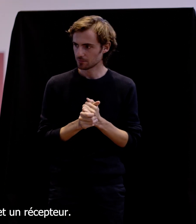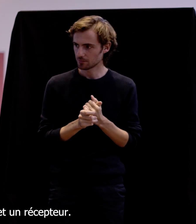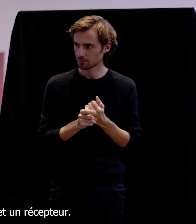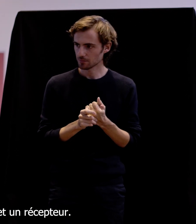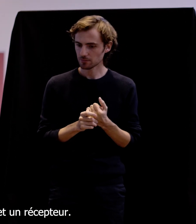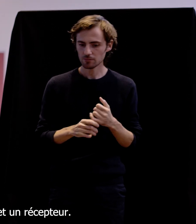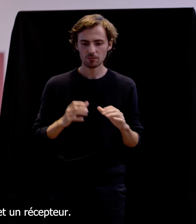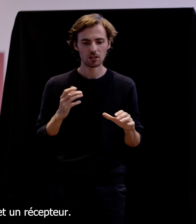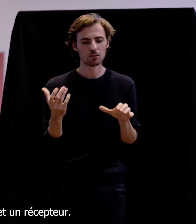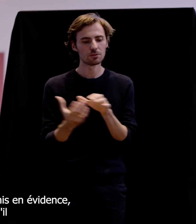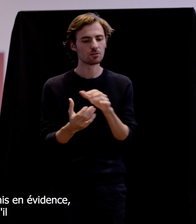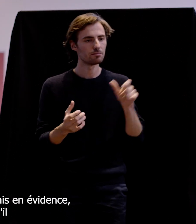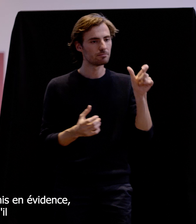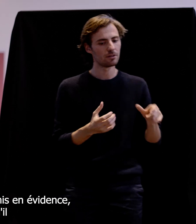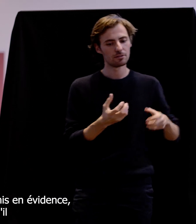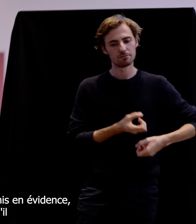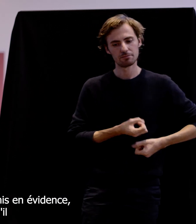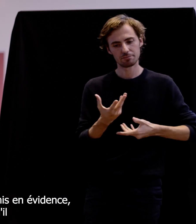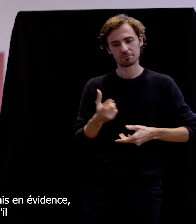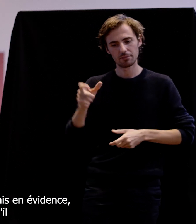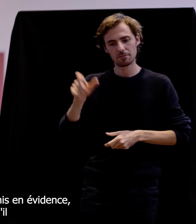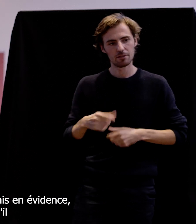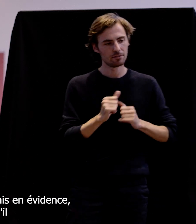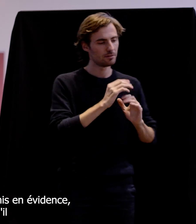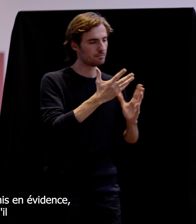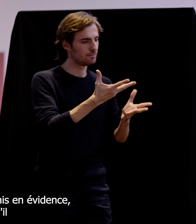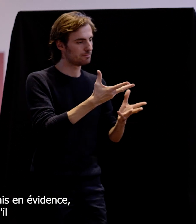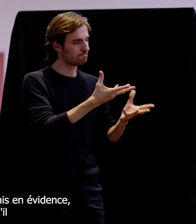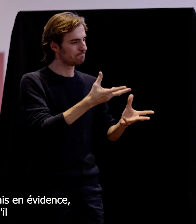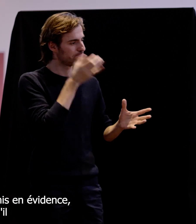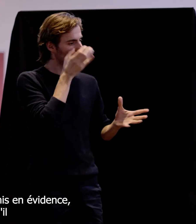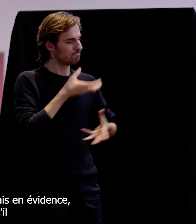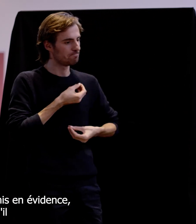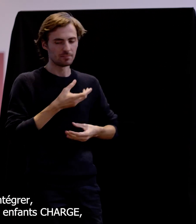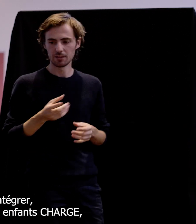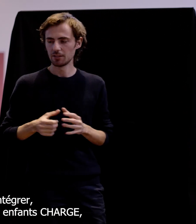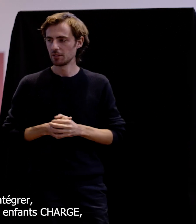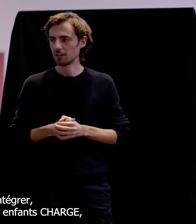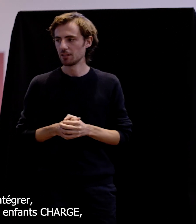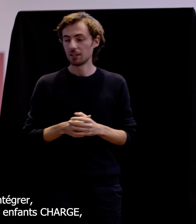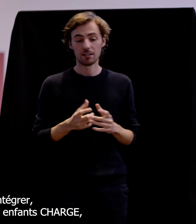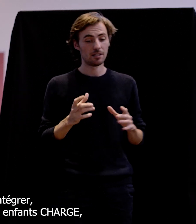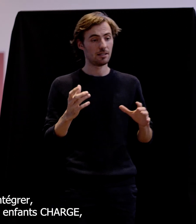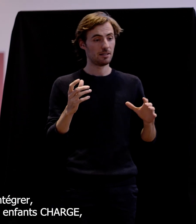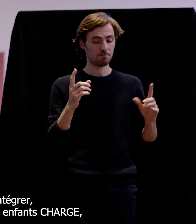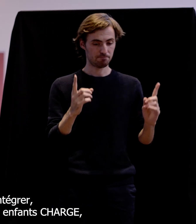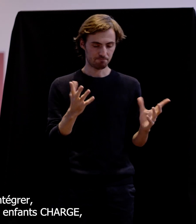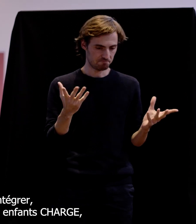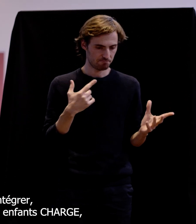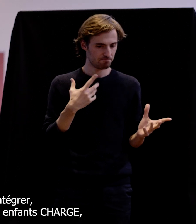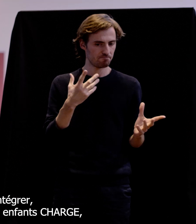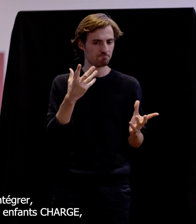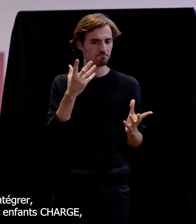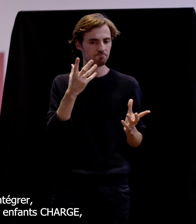un émetteur et un récepteur, mais ce qui a été mis en évidence, c'est qu'il faut bien intégrer, c'est